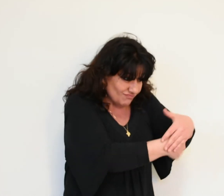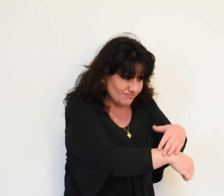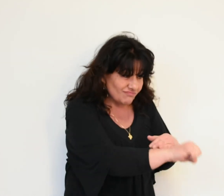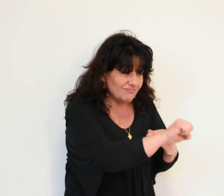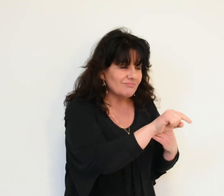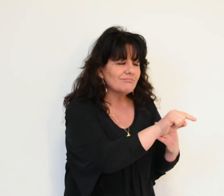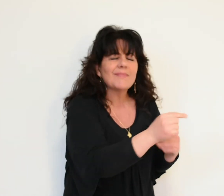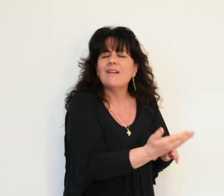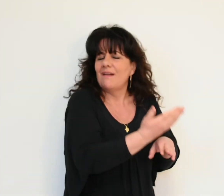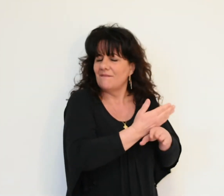je t'ai consacré.